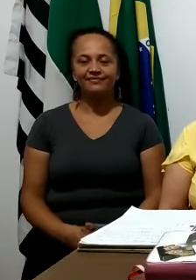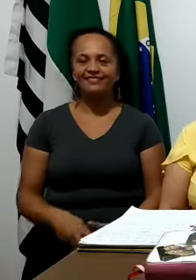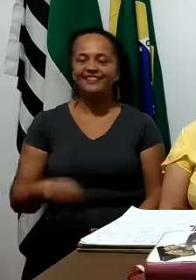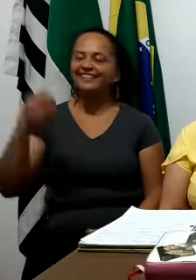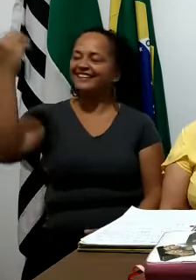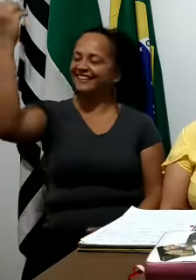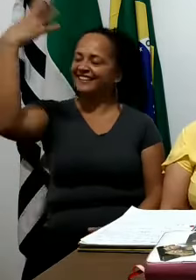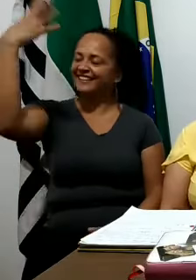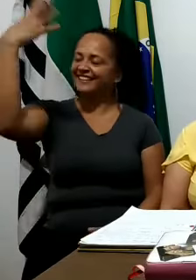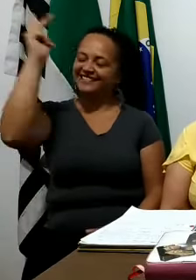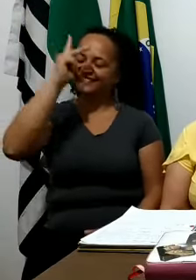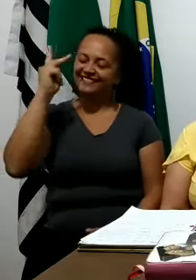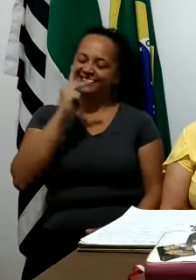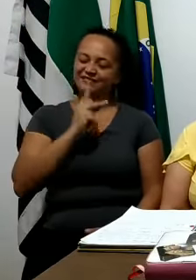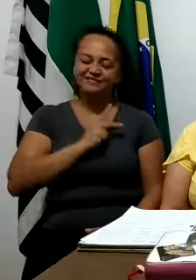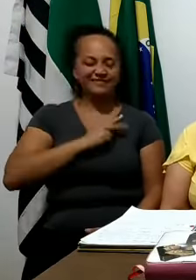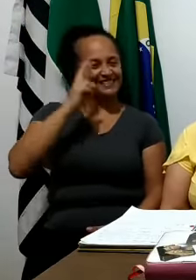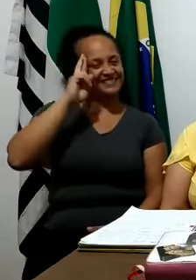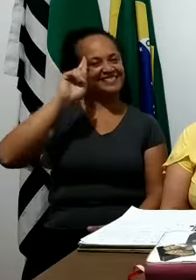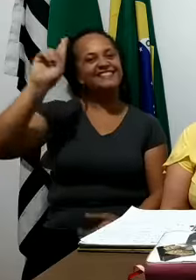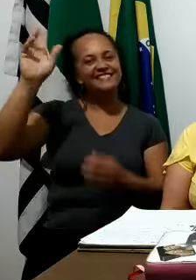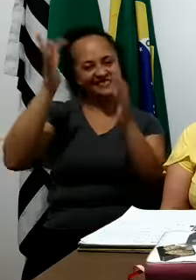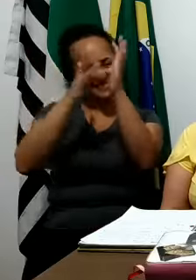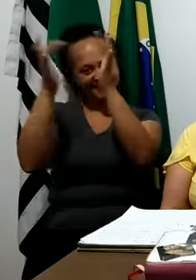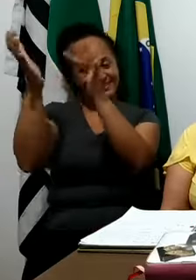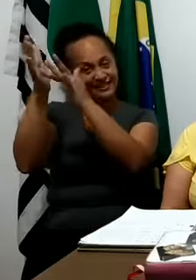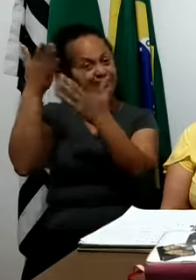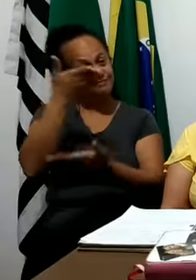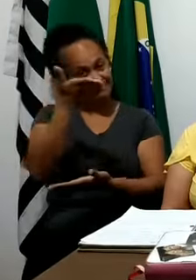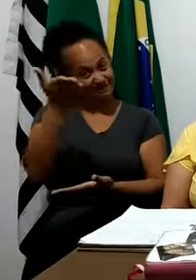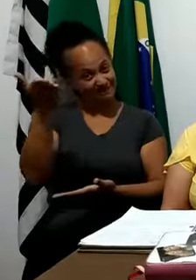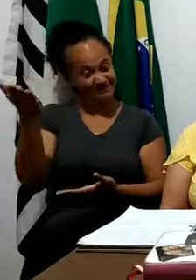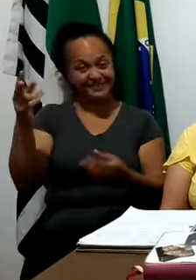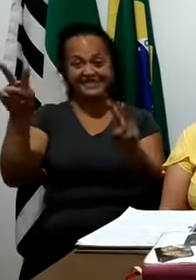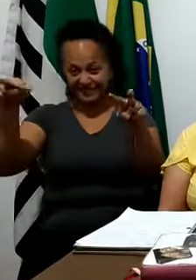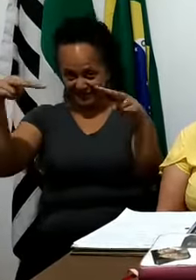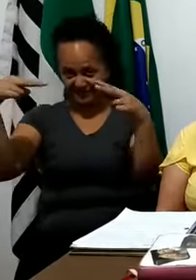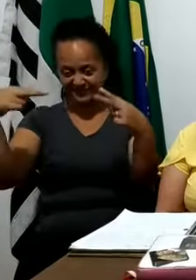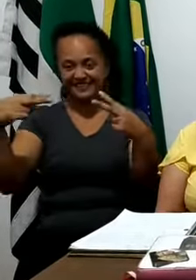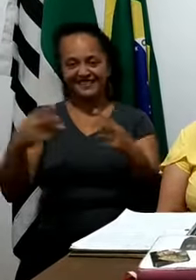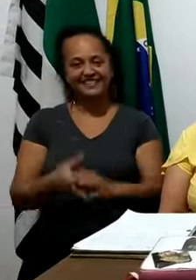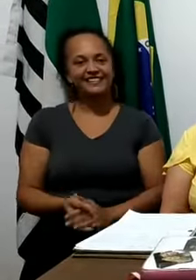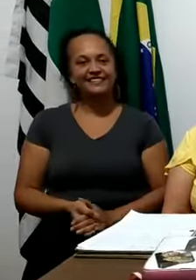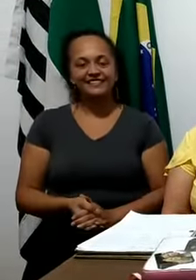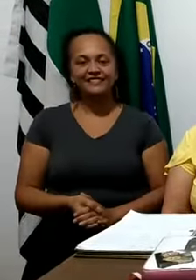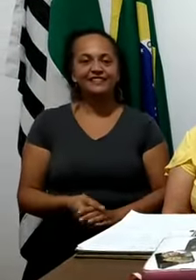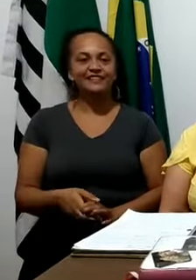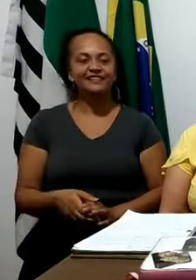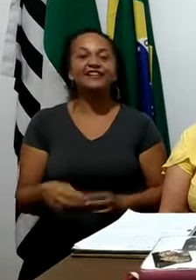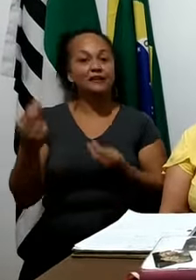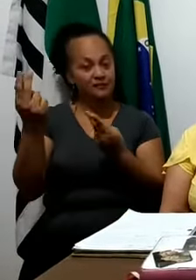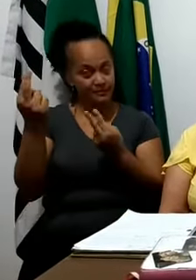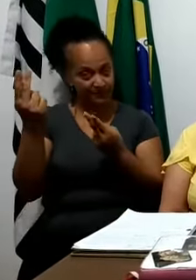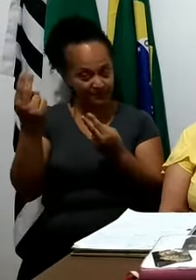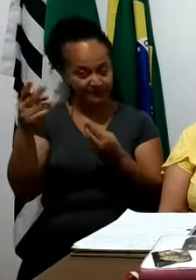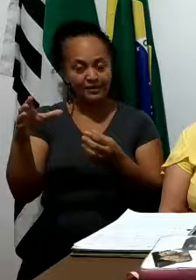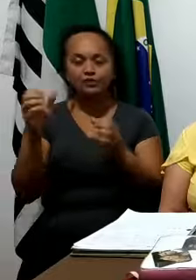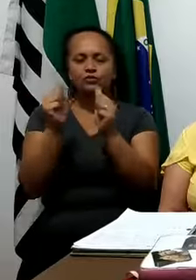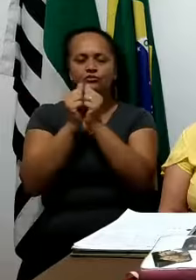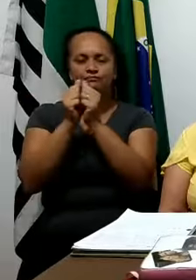Graça e paz, Senhor Jesus, para todos que estão nos assistindo, nossos irmãos em Cristo,